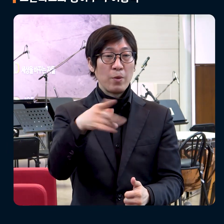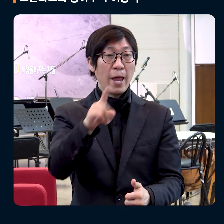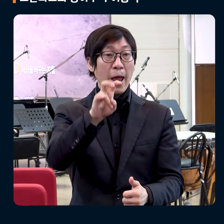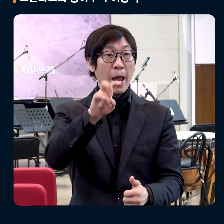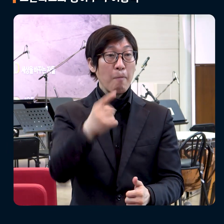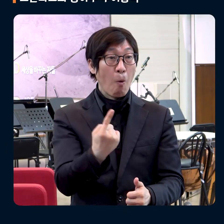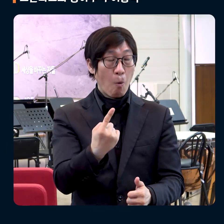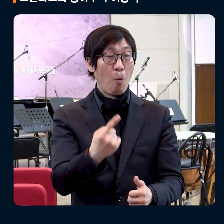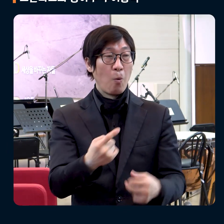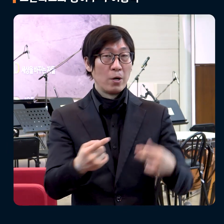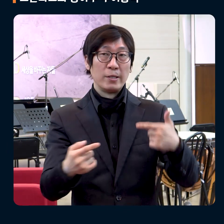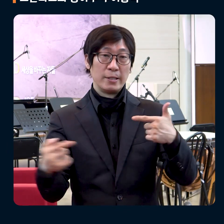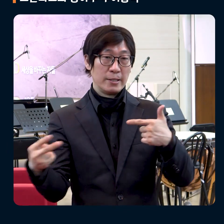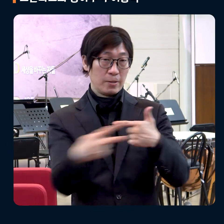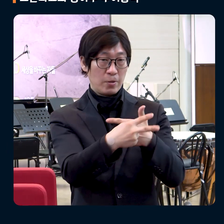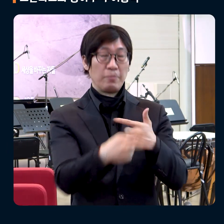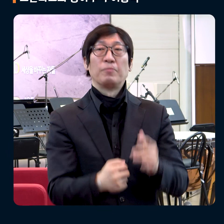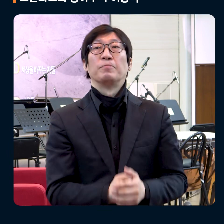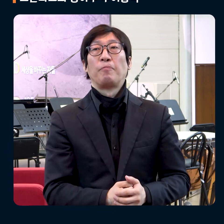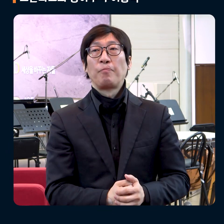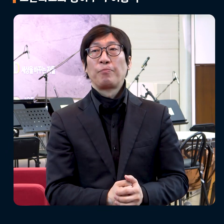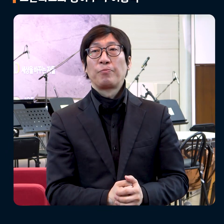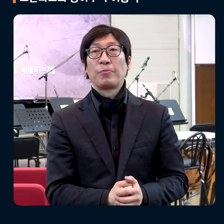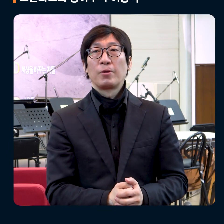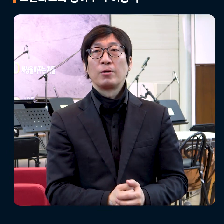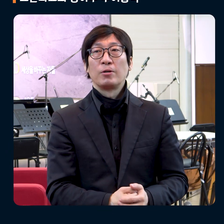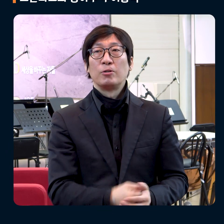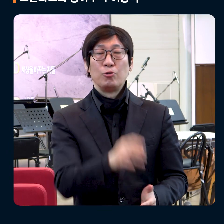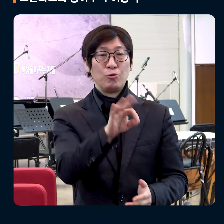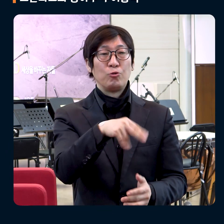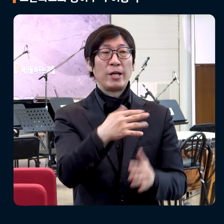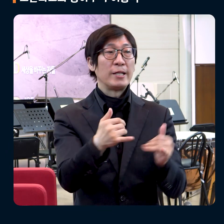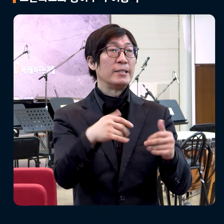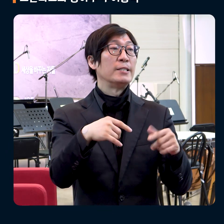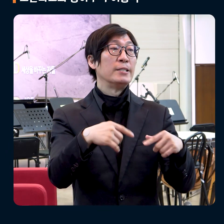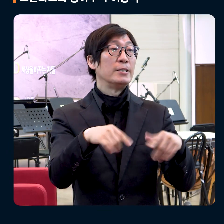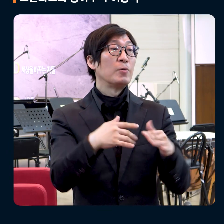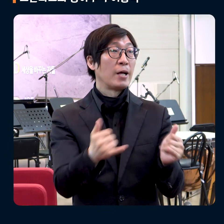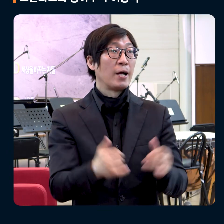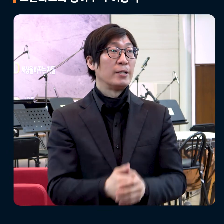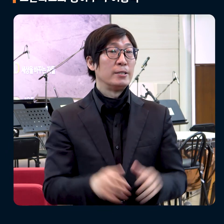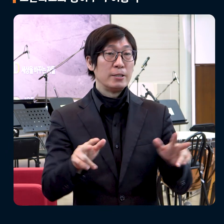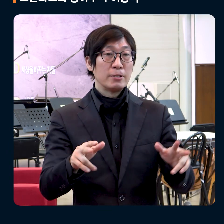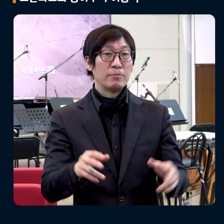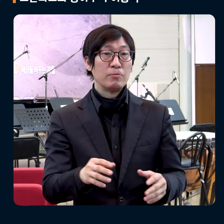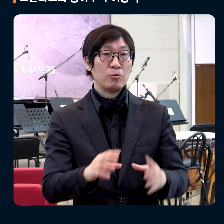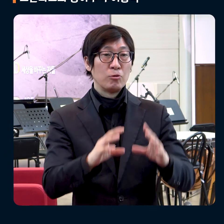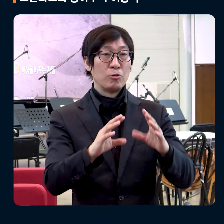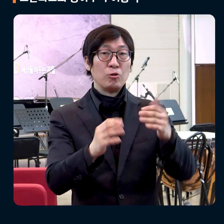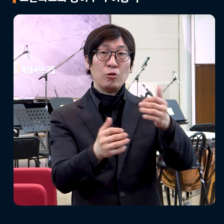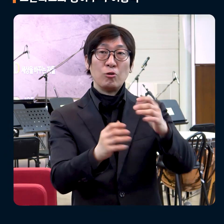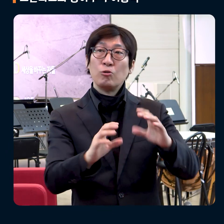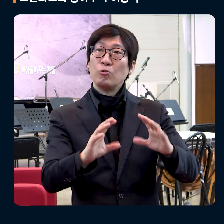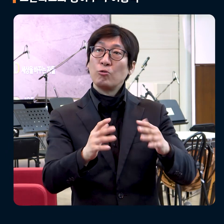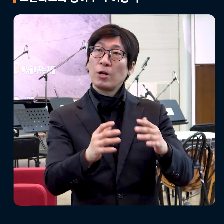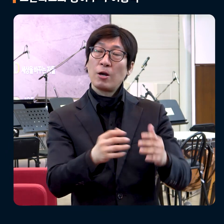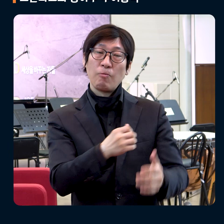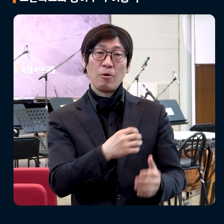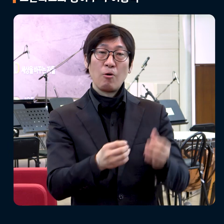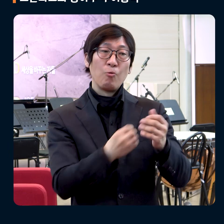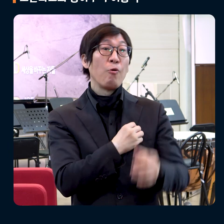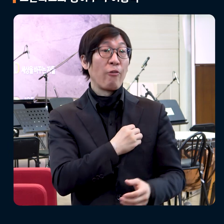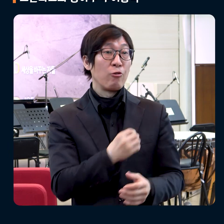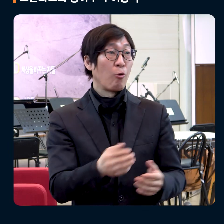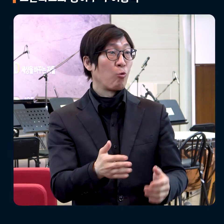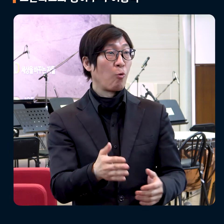유대인의 지도자죠. 산헤드린 공회 의원입니다. 지금으로 말하면 국회의원 정도 자리에 있는 사람이지요. 그가